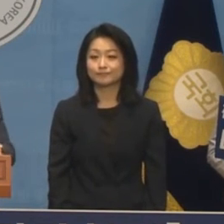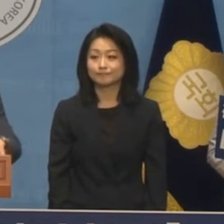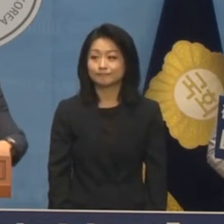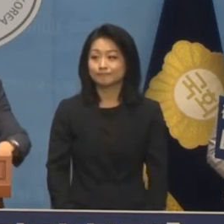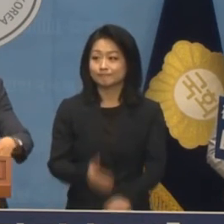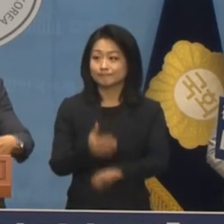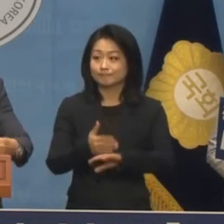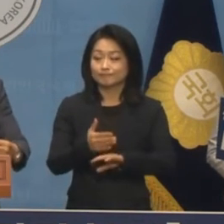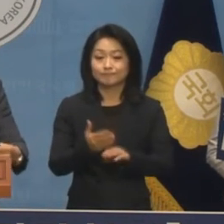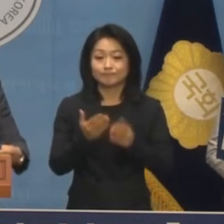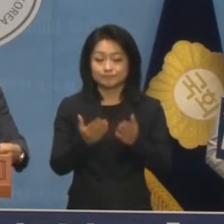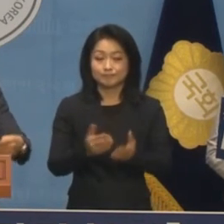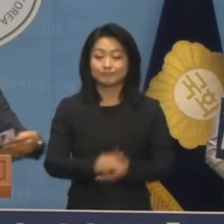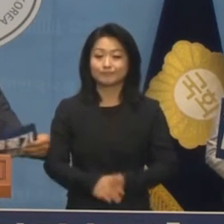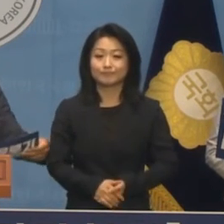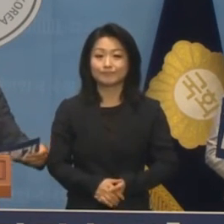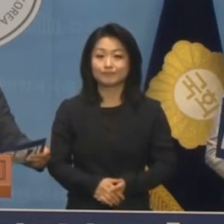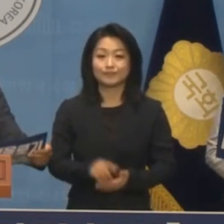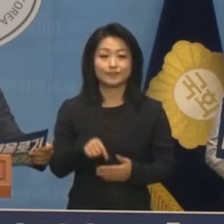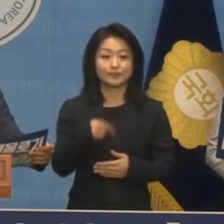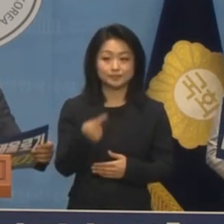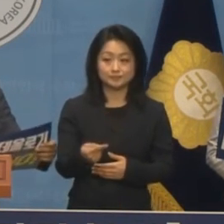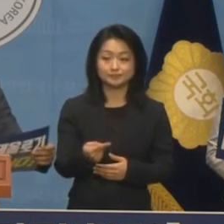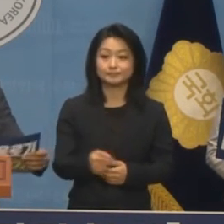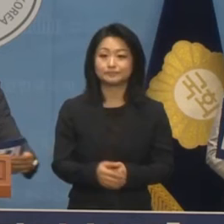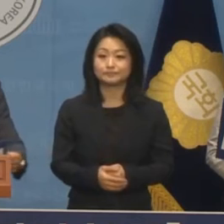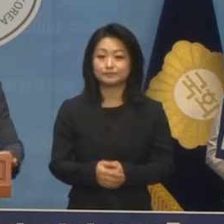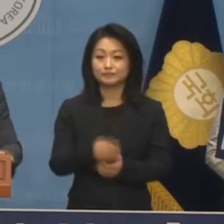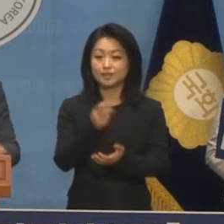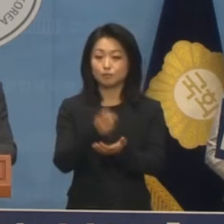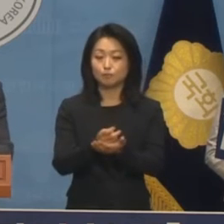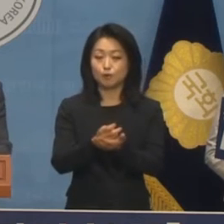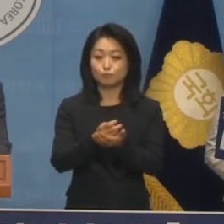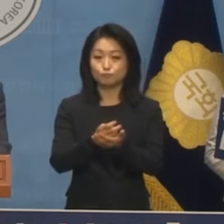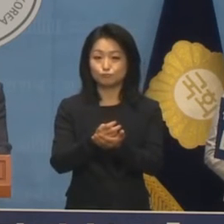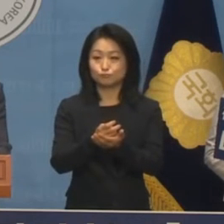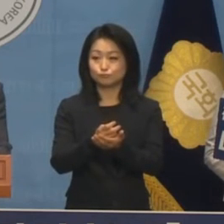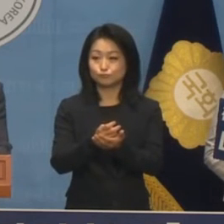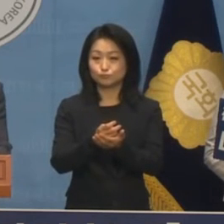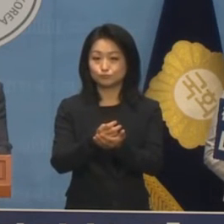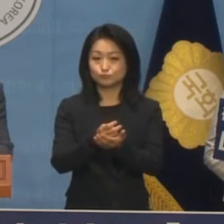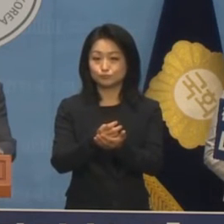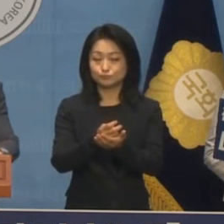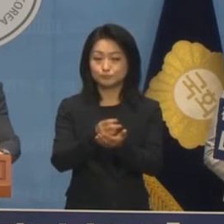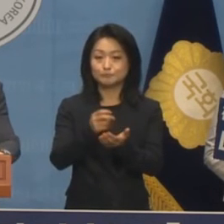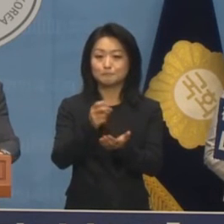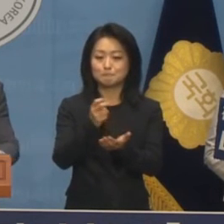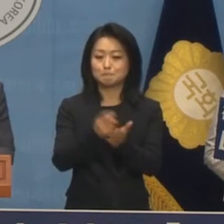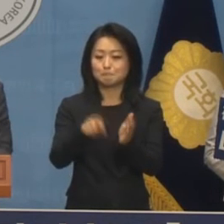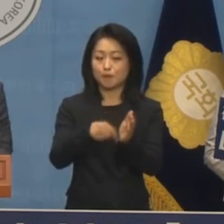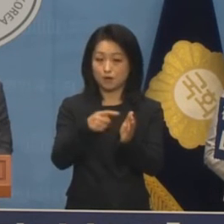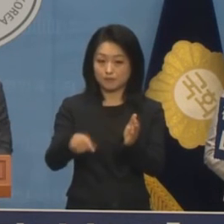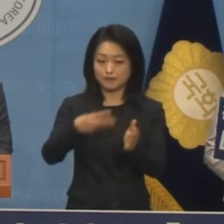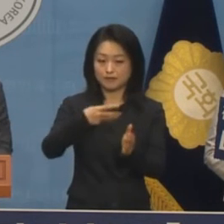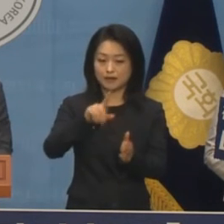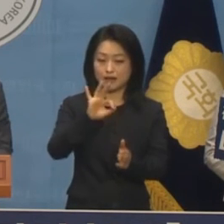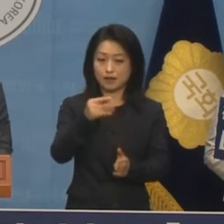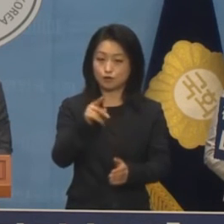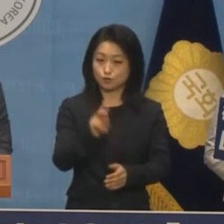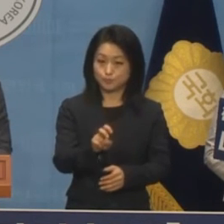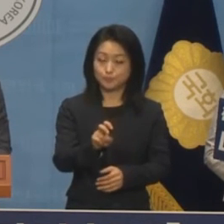네, 감사합니다. 이어서 법무법인 라움 변호사시고 인권수호